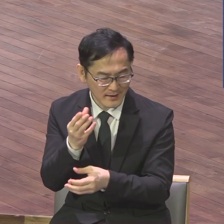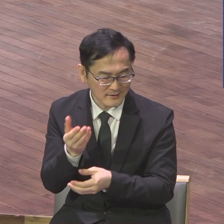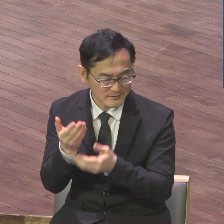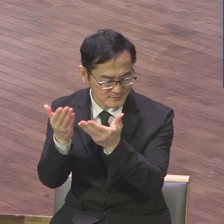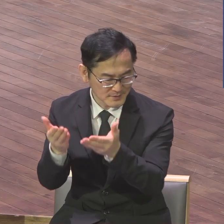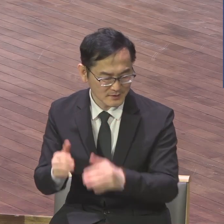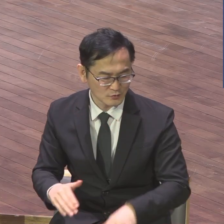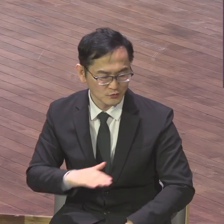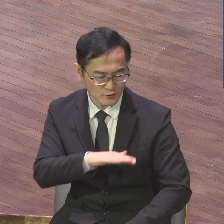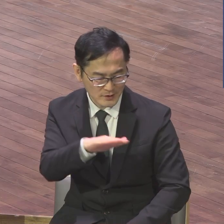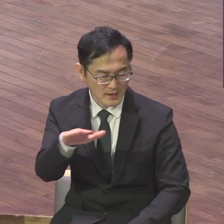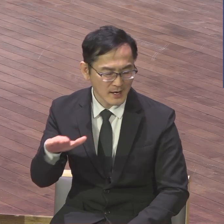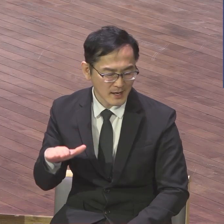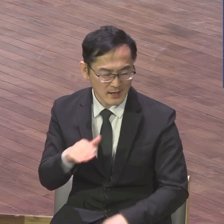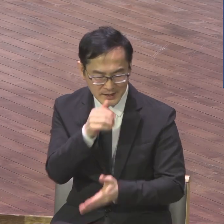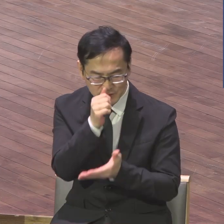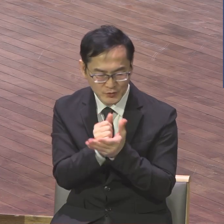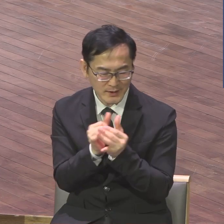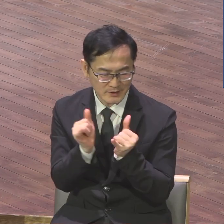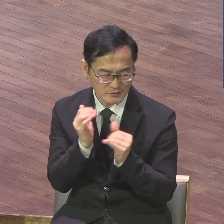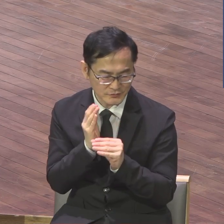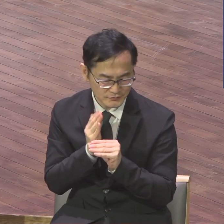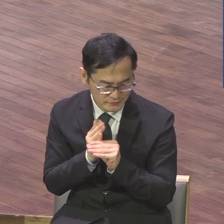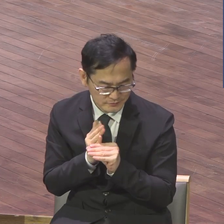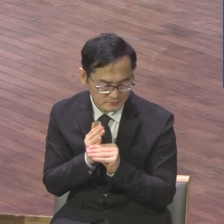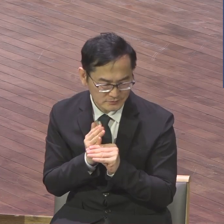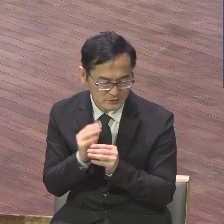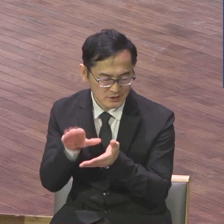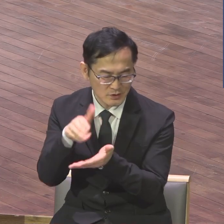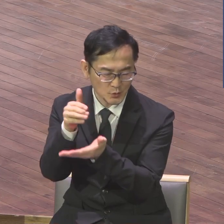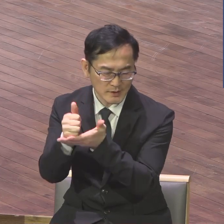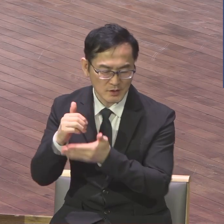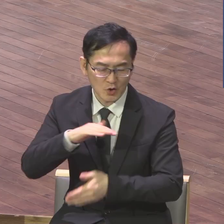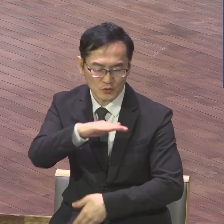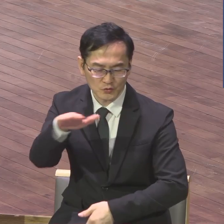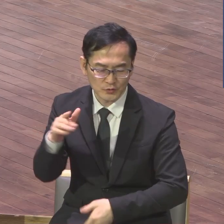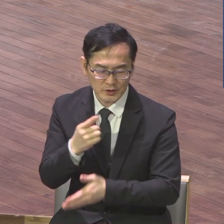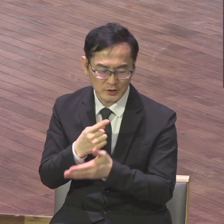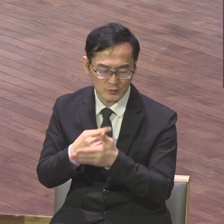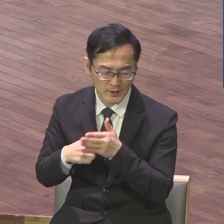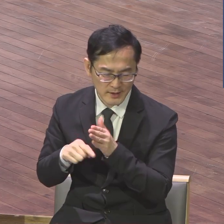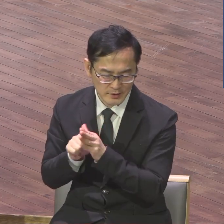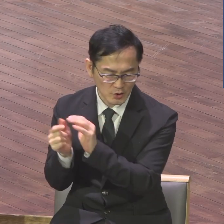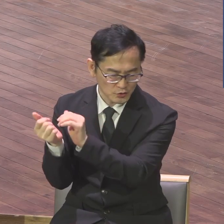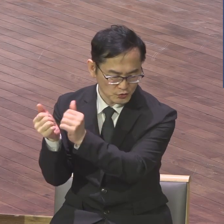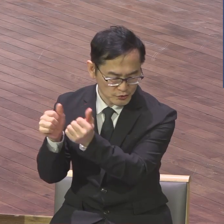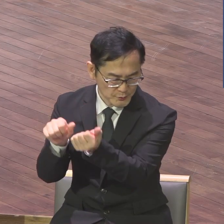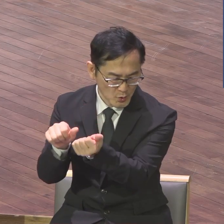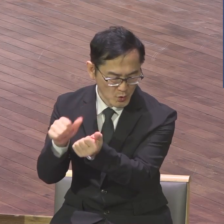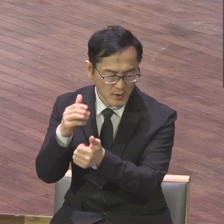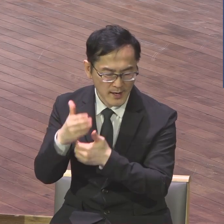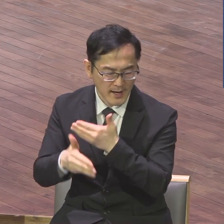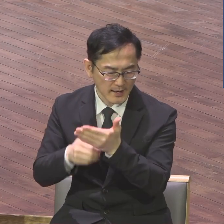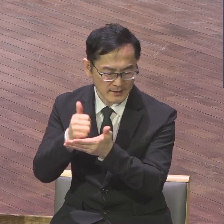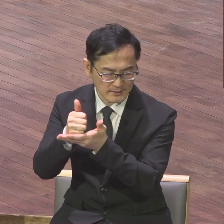고백하겠습니다. 우리가 아직 죄인되었을 때에 그리스도께서 우리를 위하여